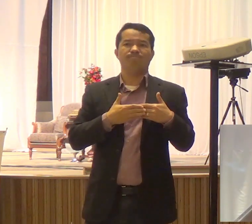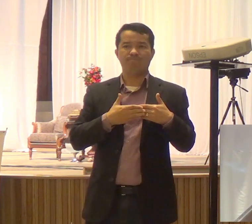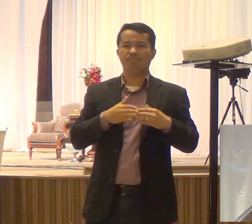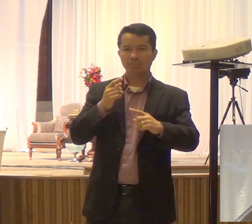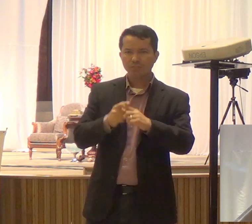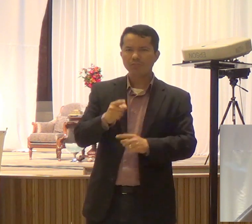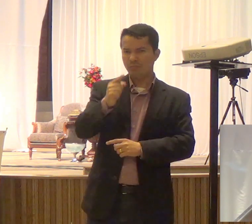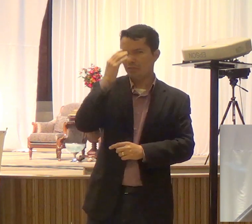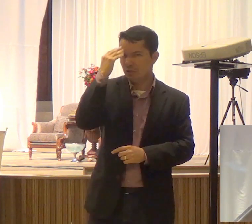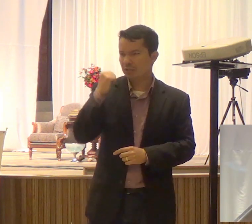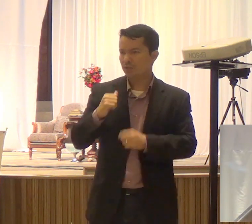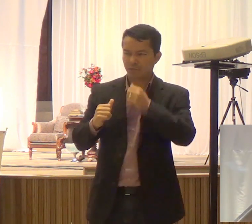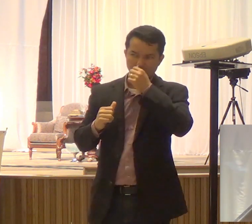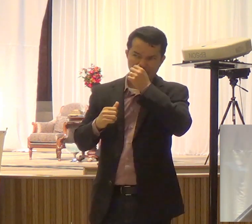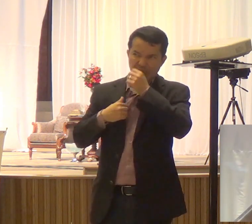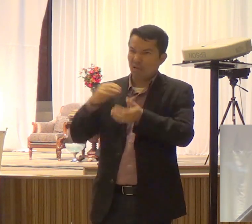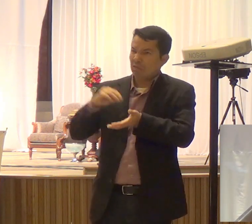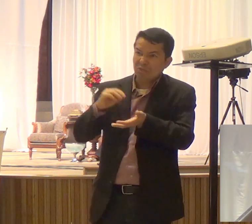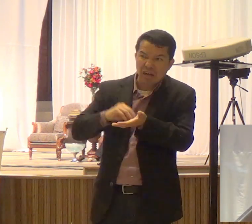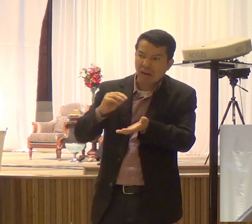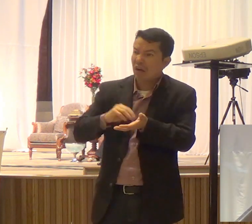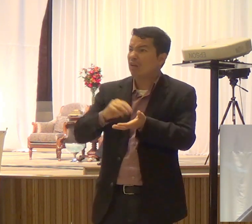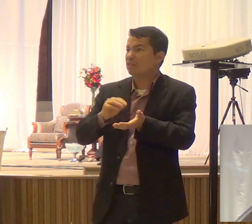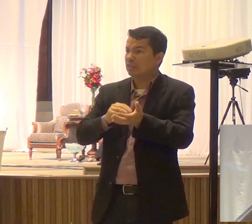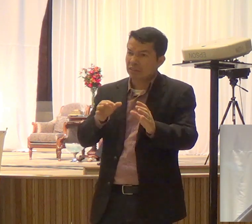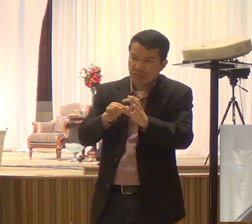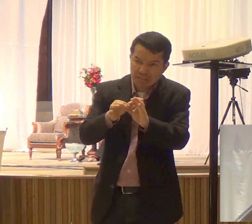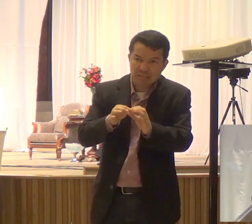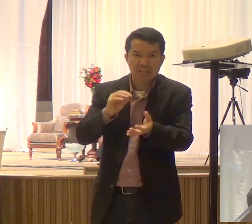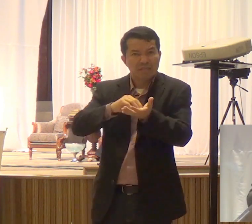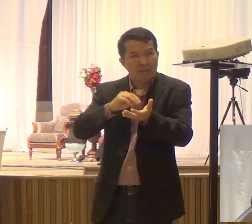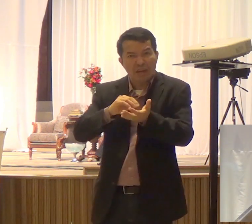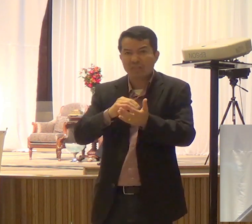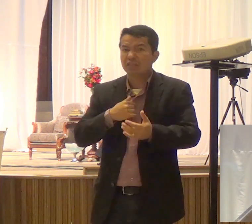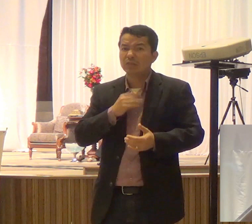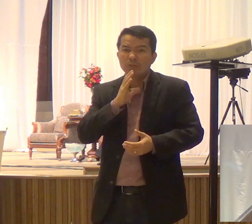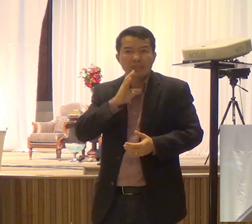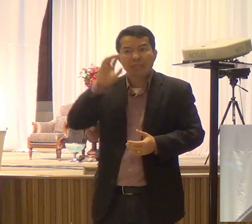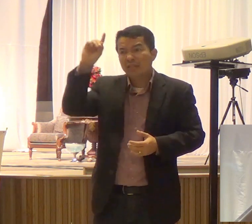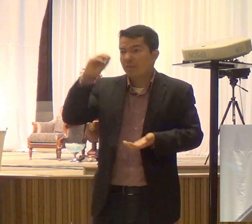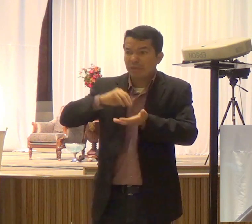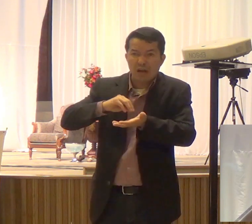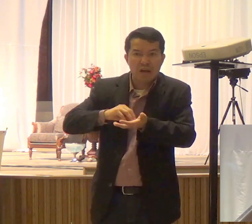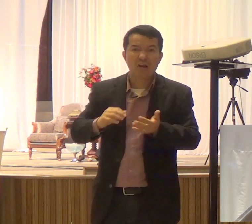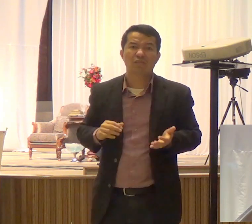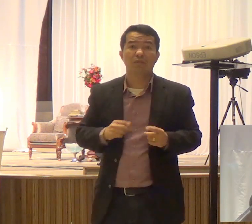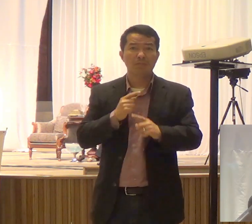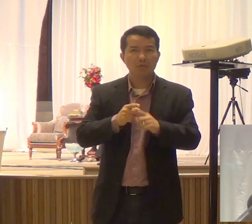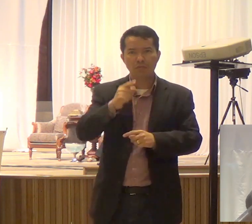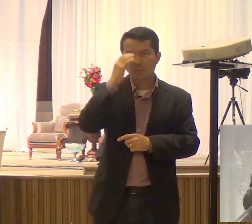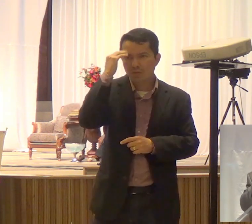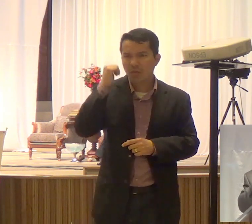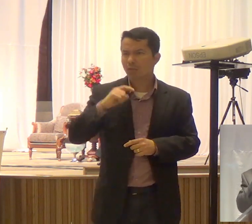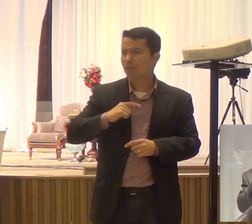eterna sensação de que eu não cheguei lá ainda. E queridos, eu não estou aqui falando como alguém, que nem Paulo disse, que já